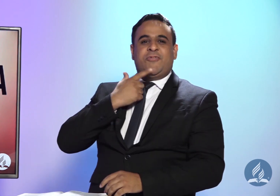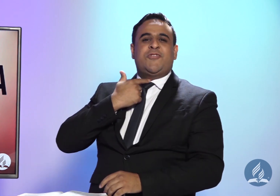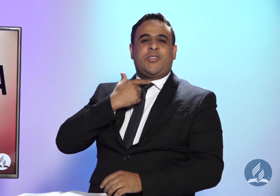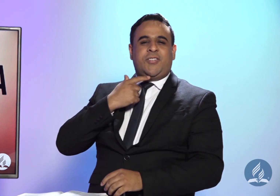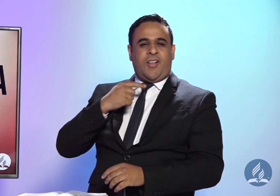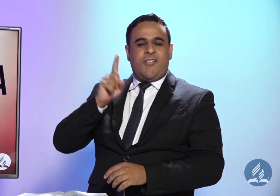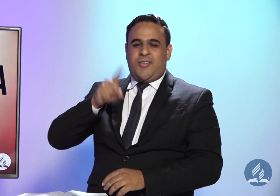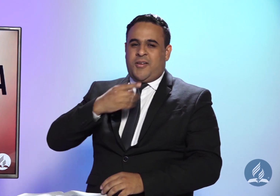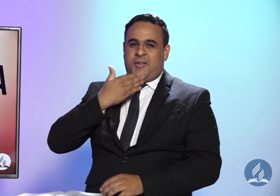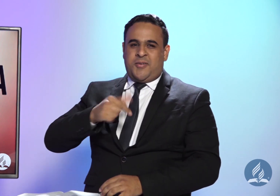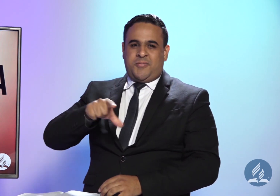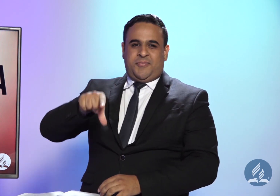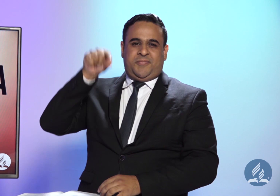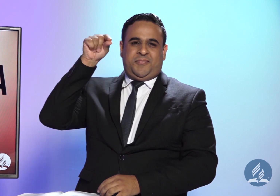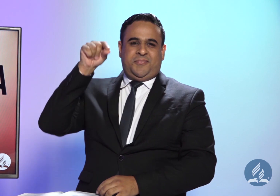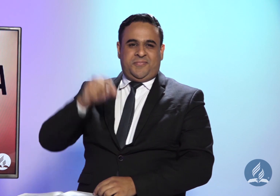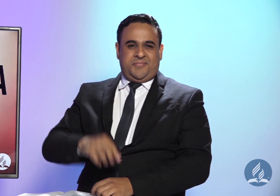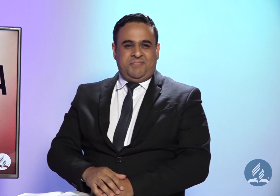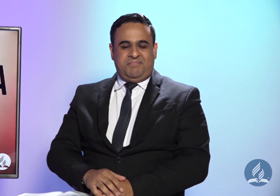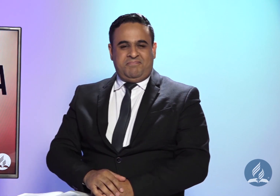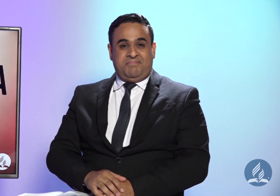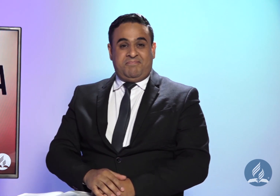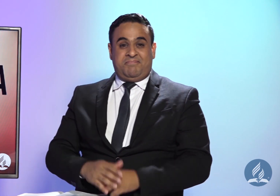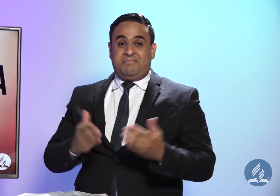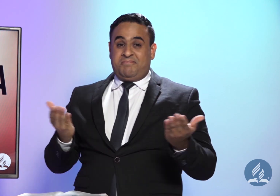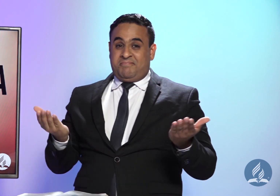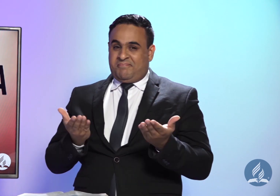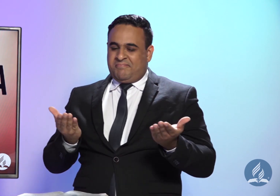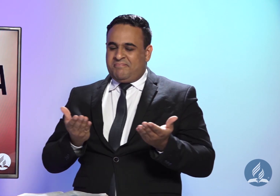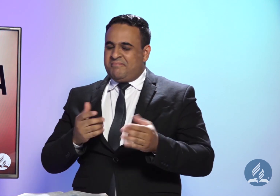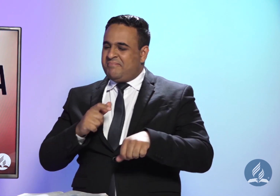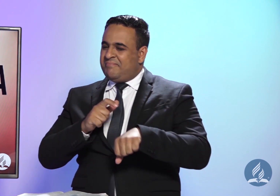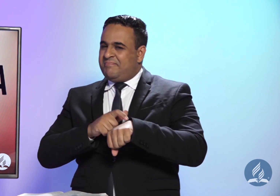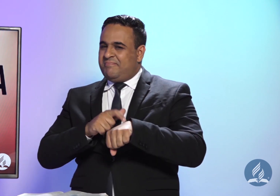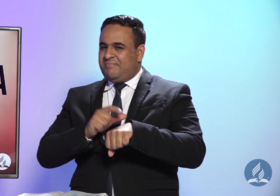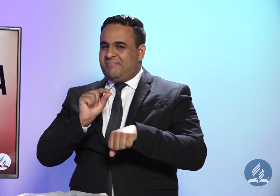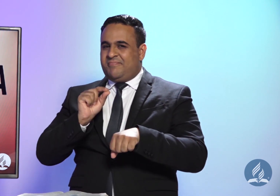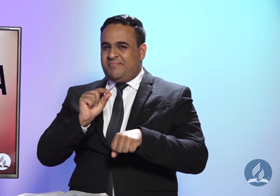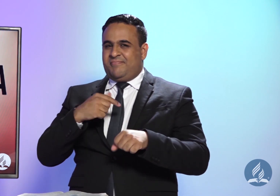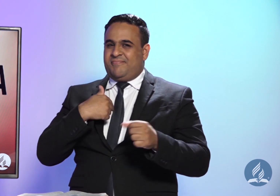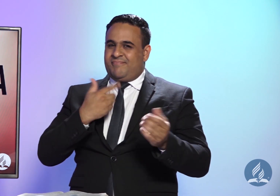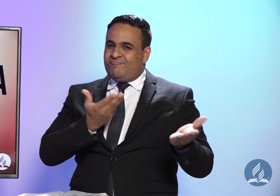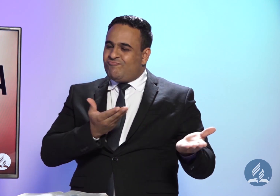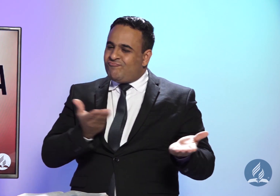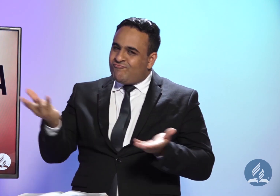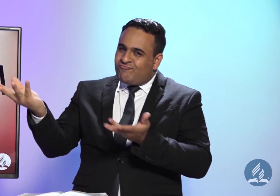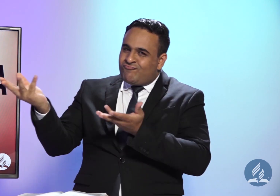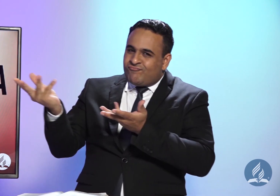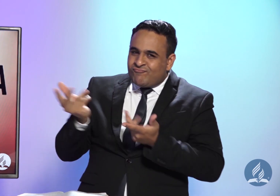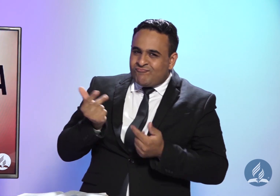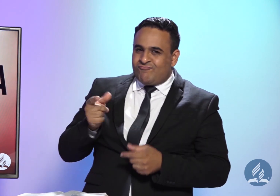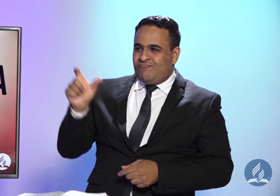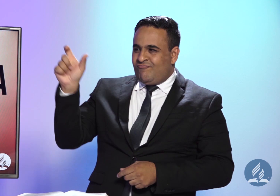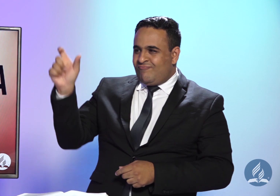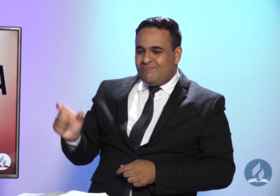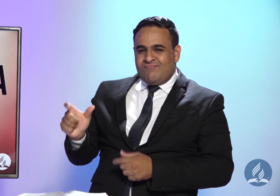do batismo e tenha em seu coração o desejo ardente de obedecer a Deus e escolha segui-lo. Agora eu gostaria